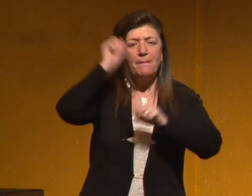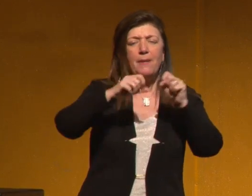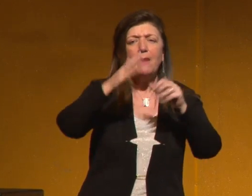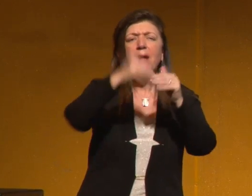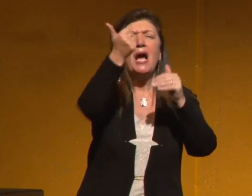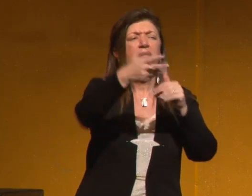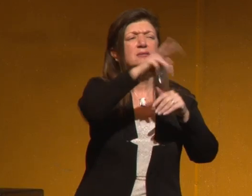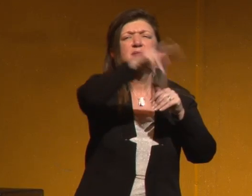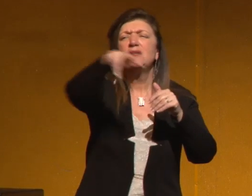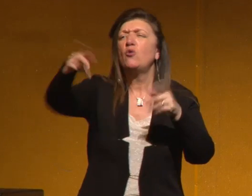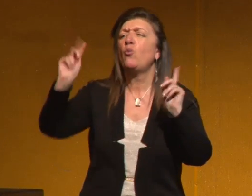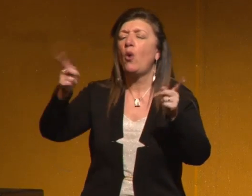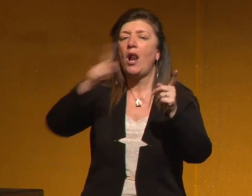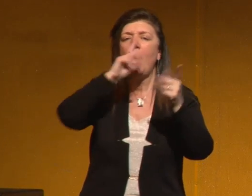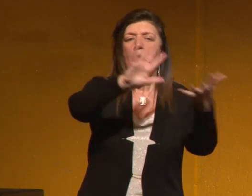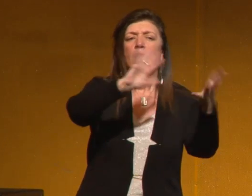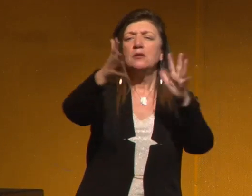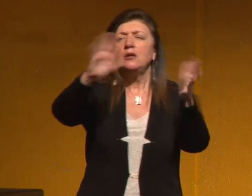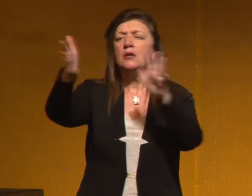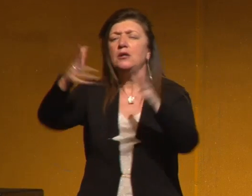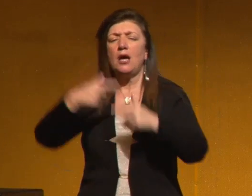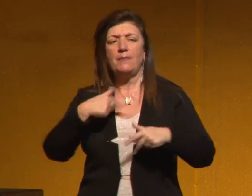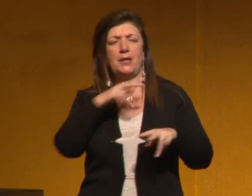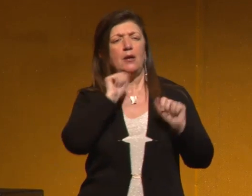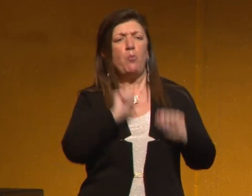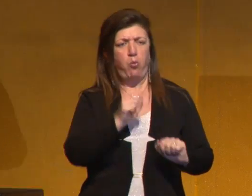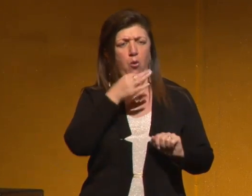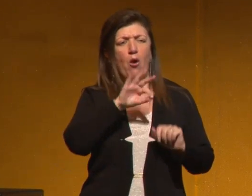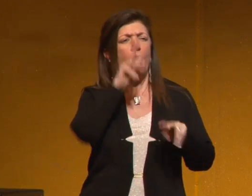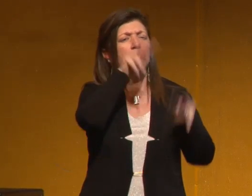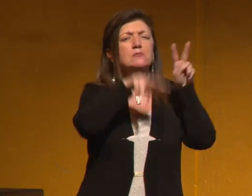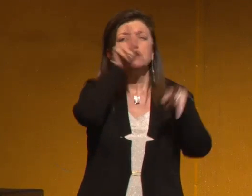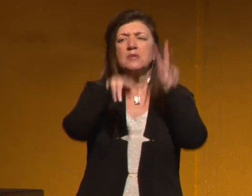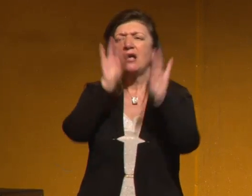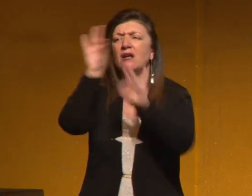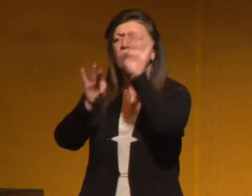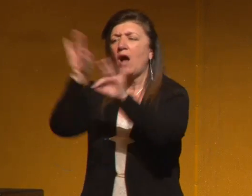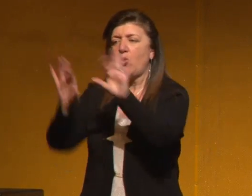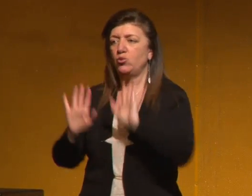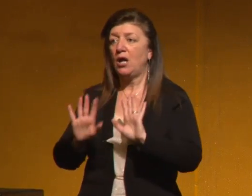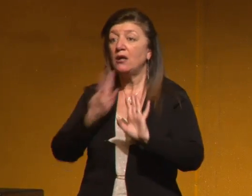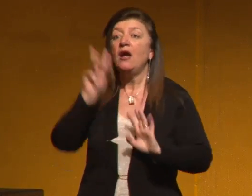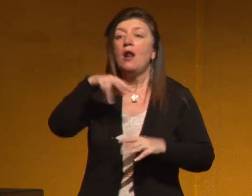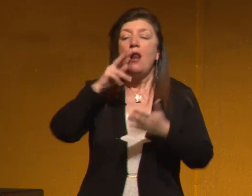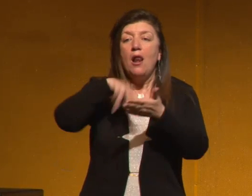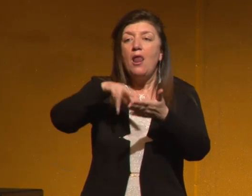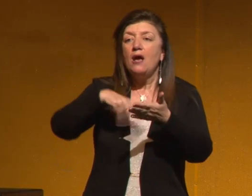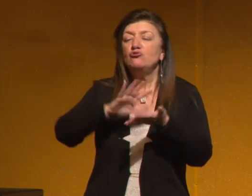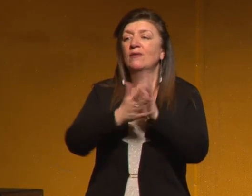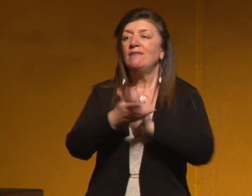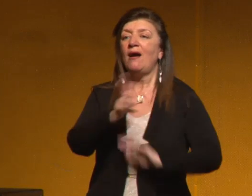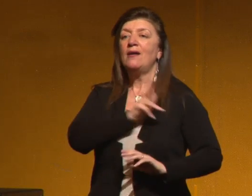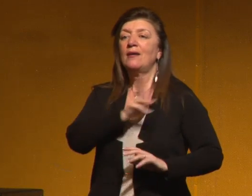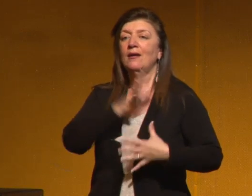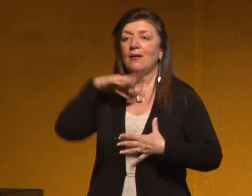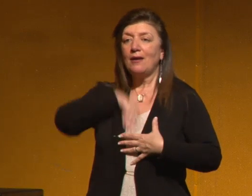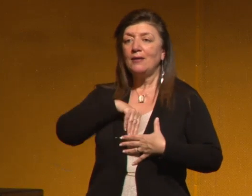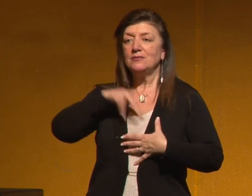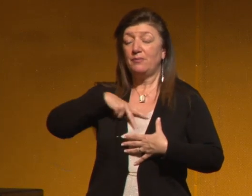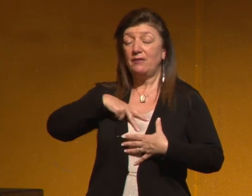criticamente le dinamiche leggere è una ricchezza privata ma nel contempo un bene